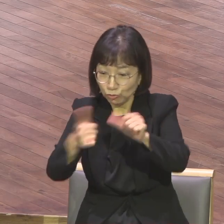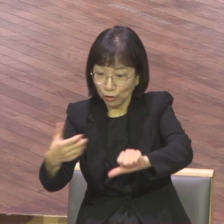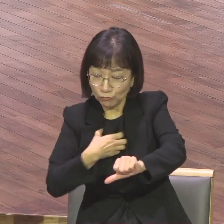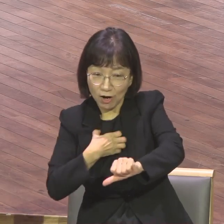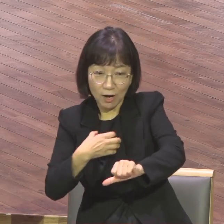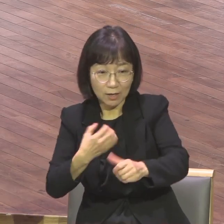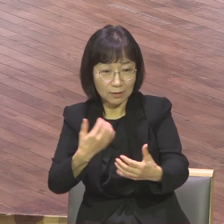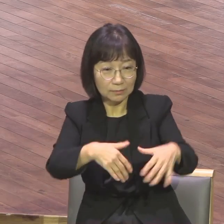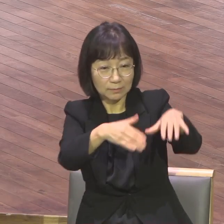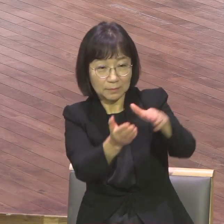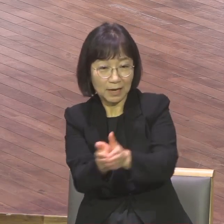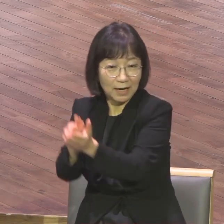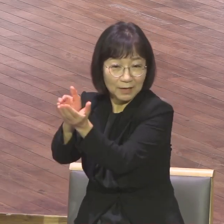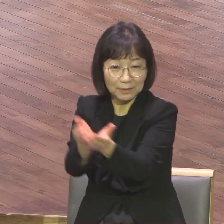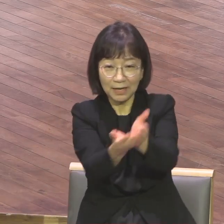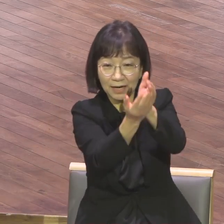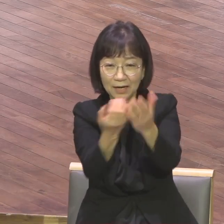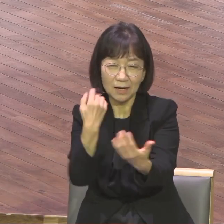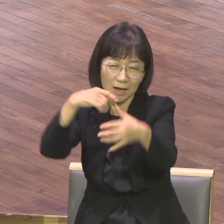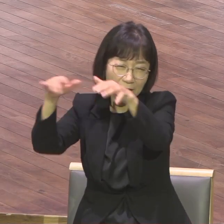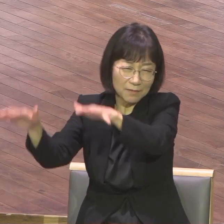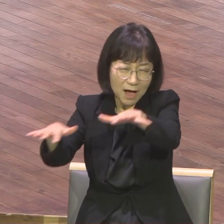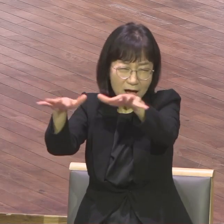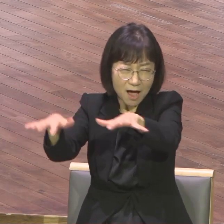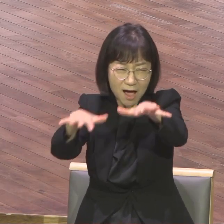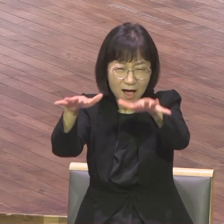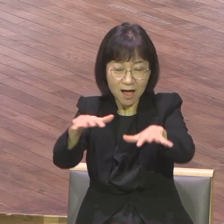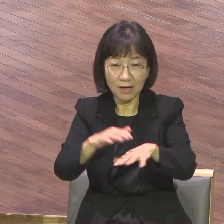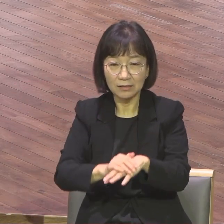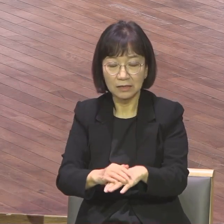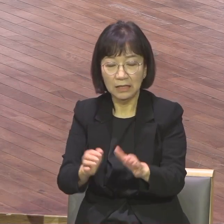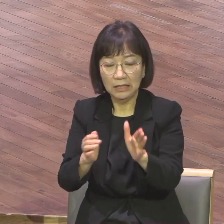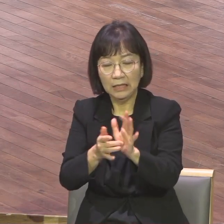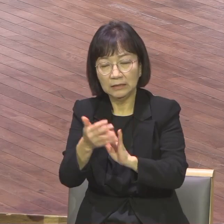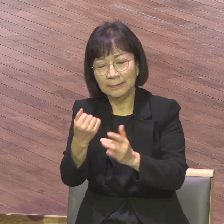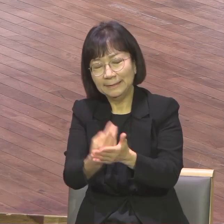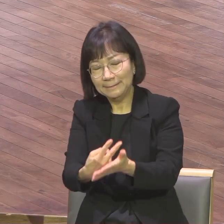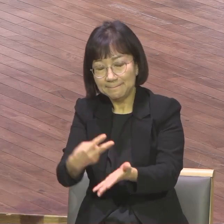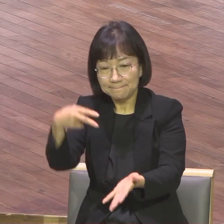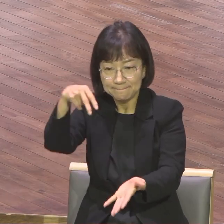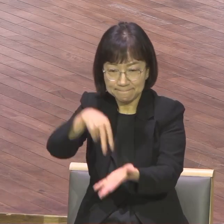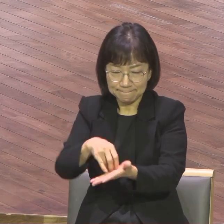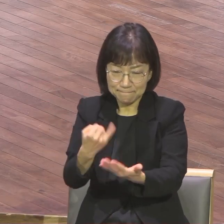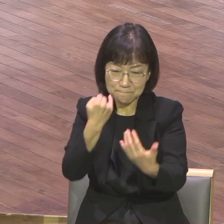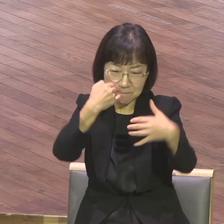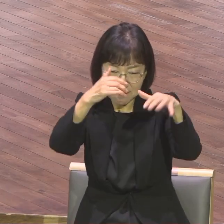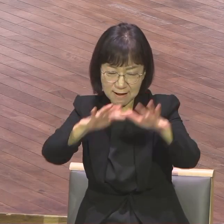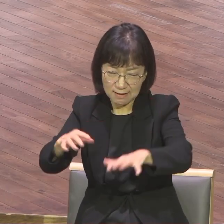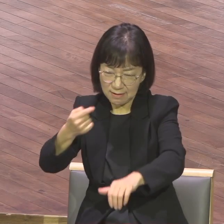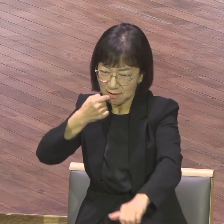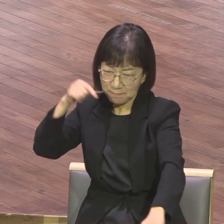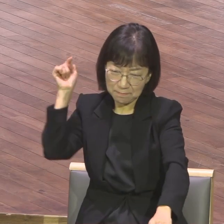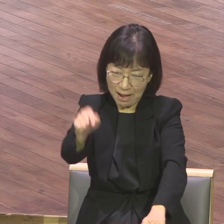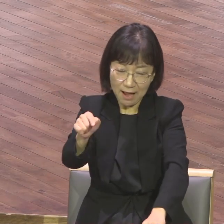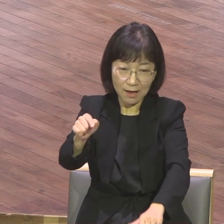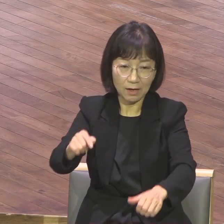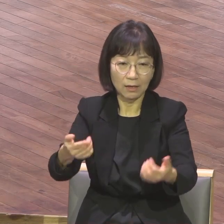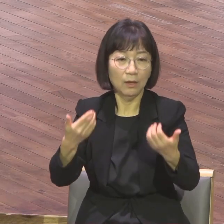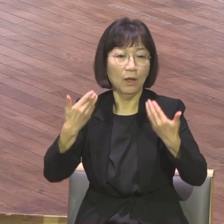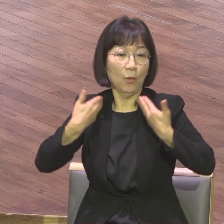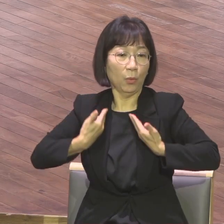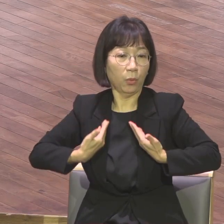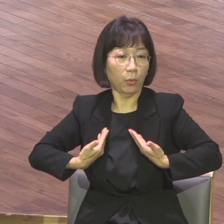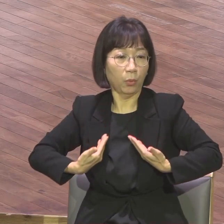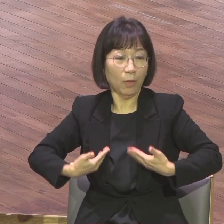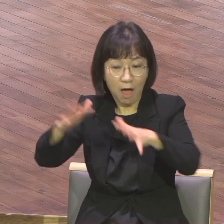됐는데 그 예수님이 더 일어나서 잠잠해라. 바다를 보고 꾸짖으시니